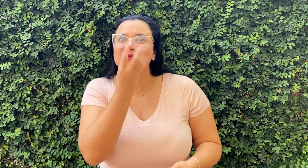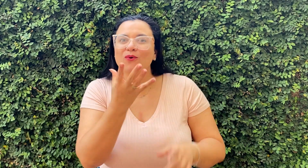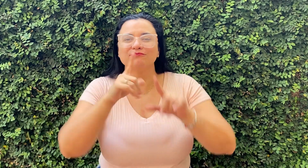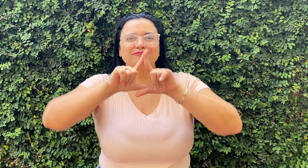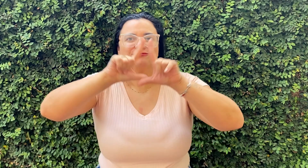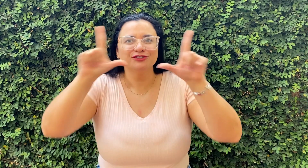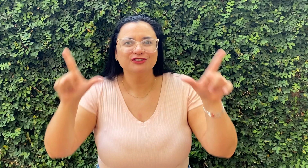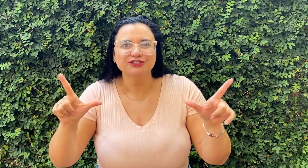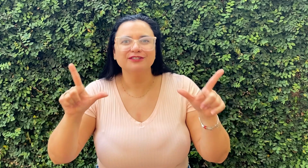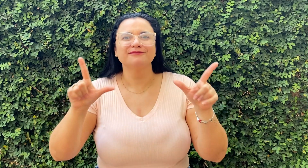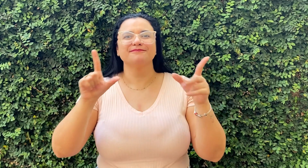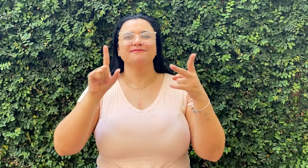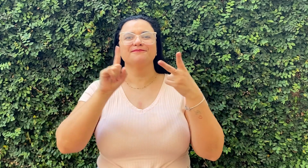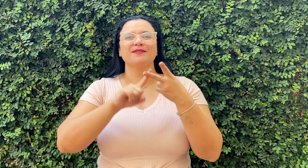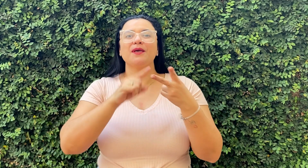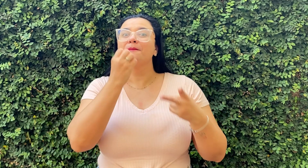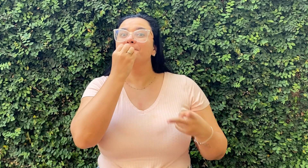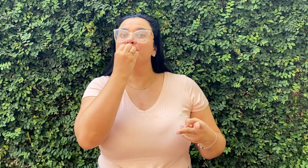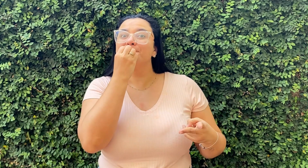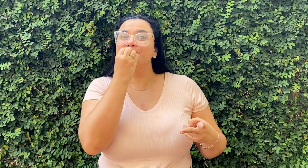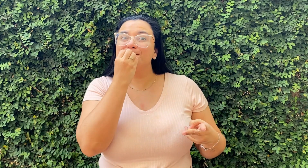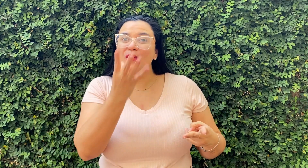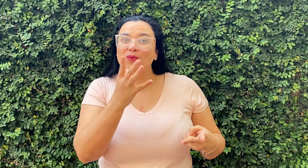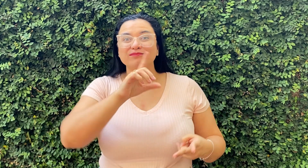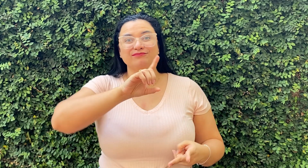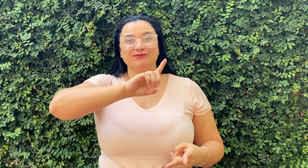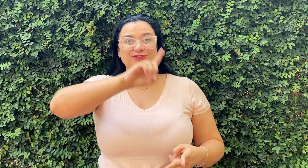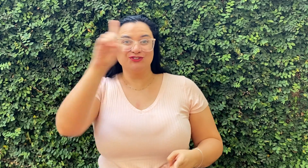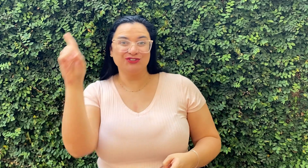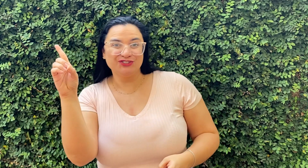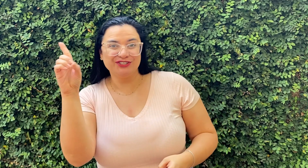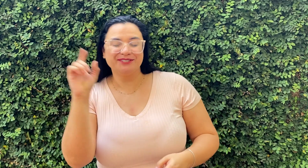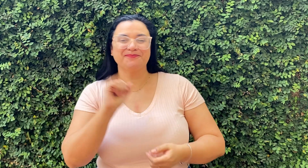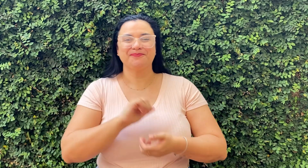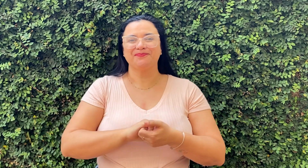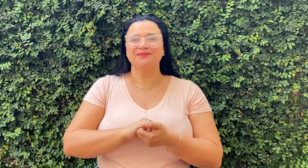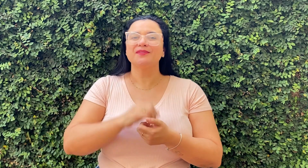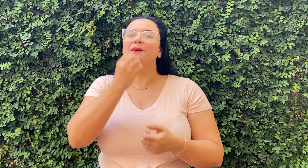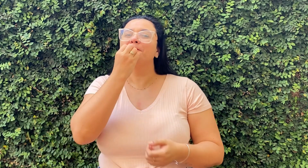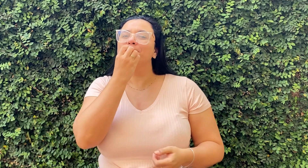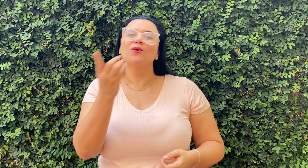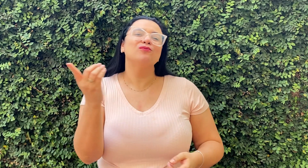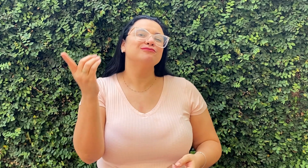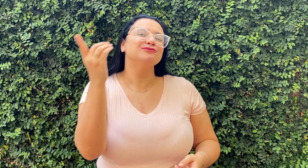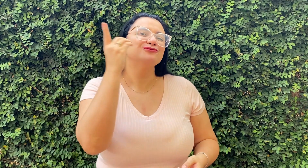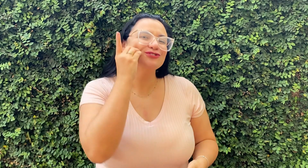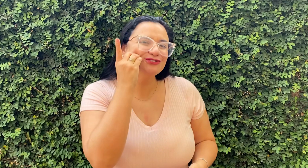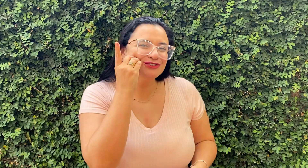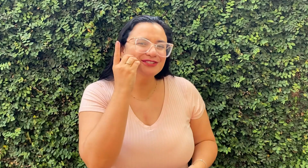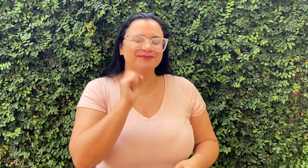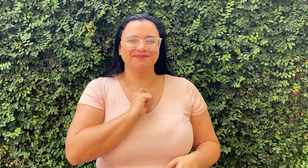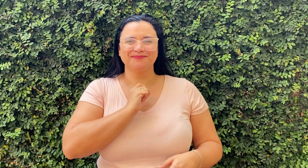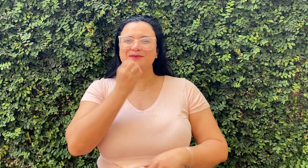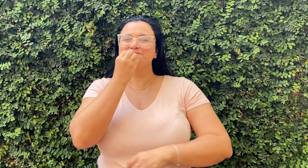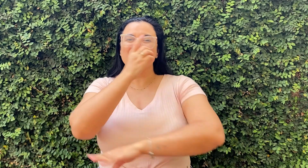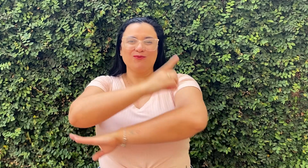esse bom dia. Temos este, bom dia. Este também.